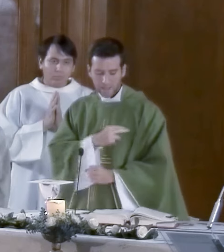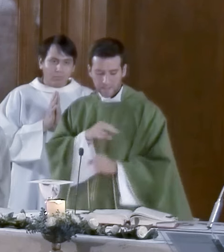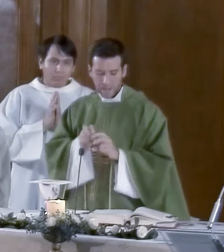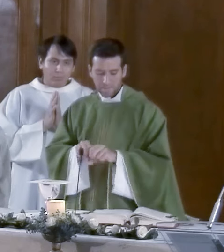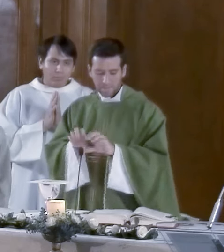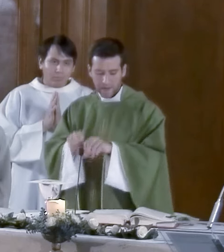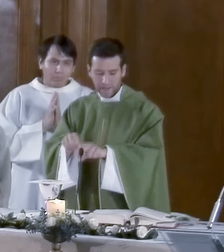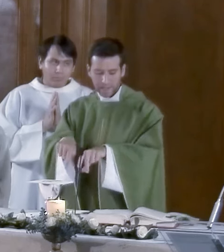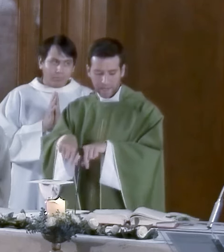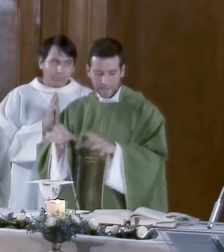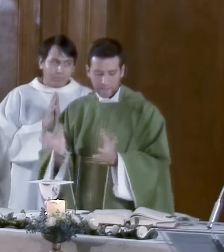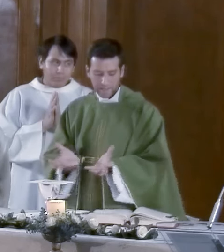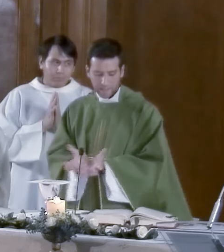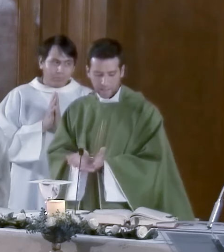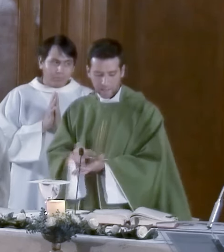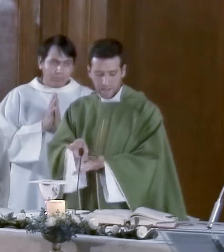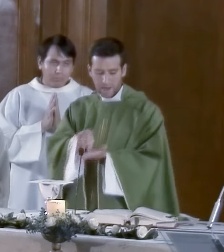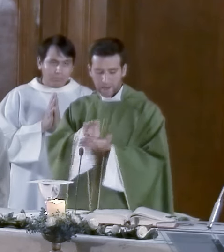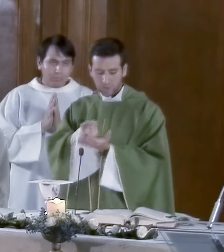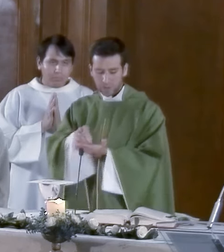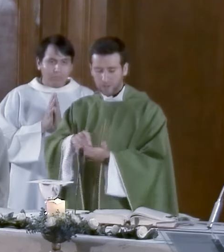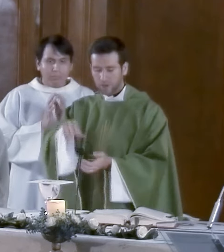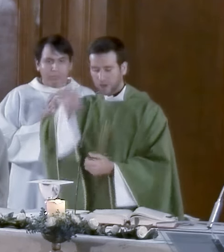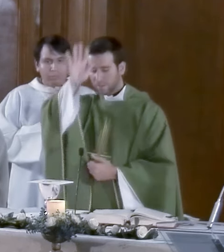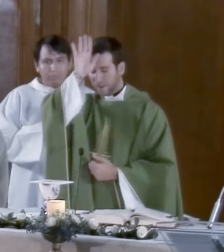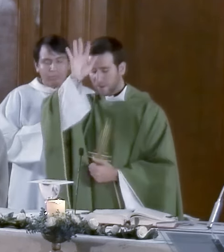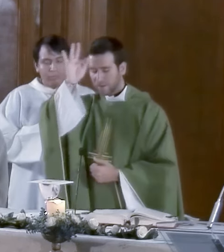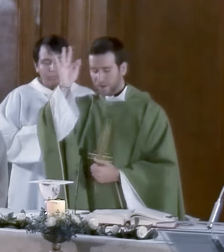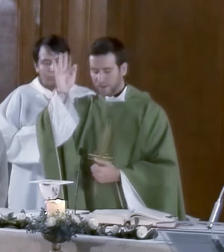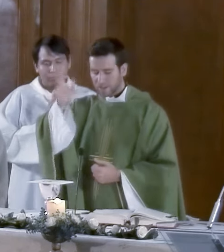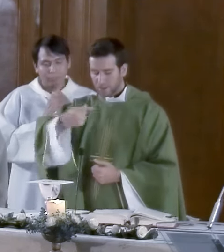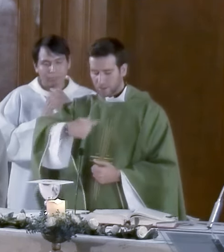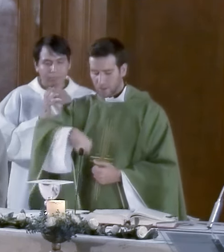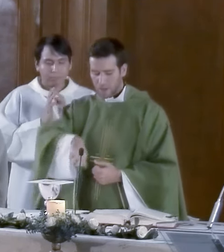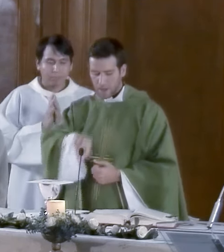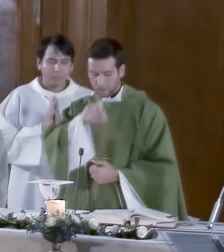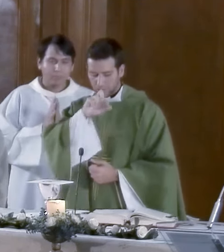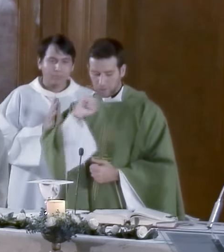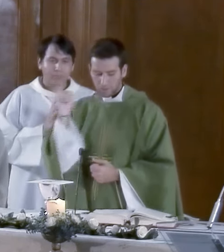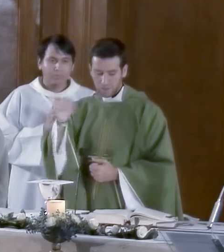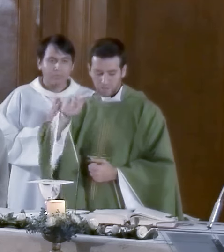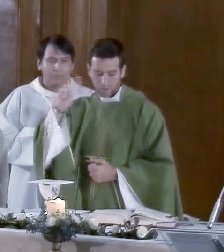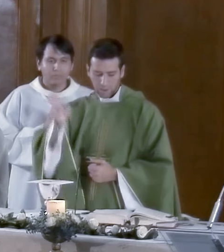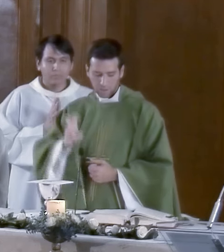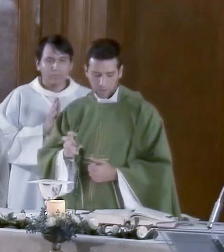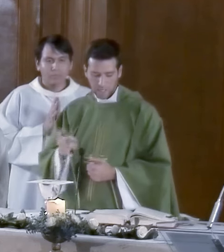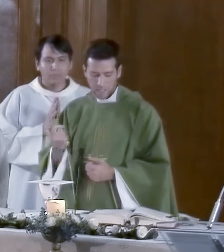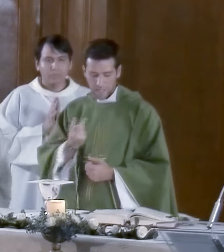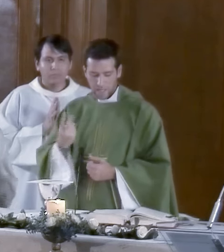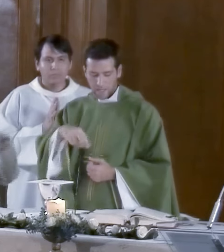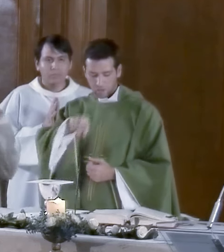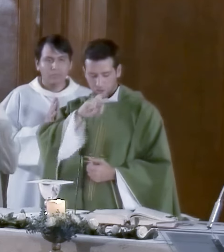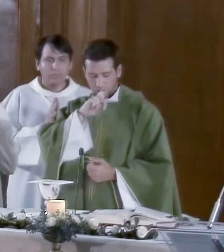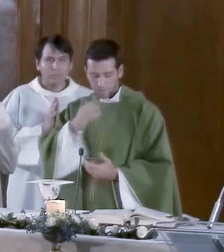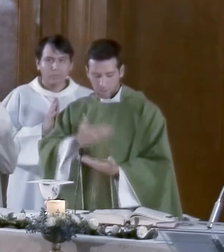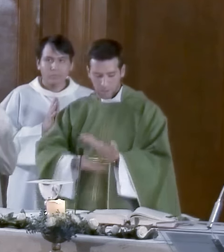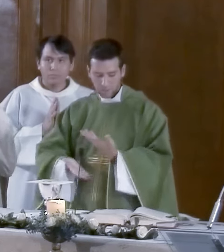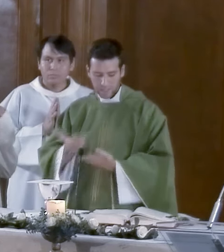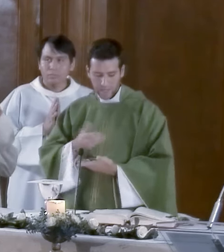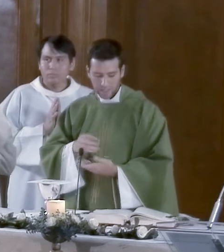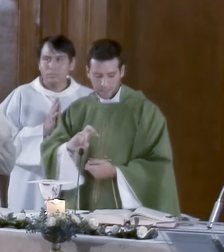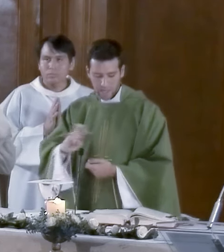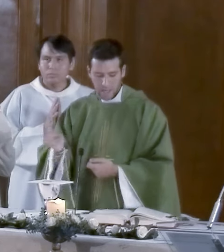tu Iglesia peregrina en la tierra, a tu servidor el Papa Francisco, a nuestro obispo Juan José y a sus